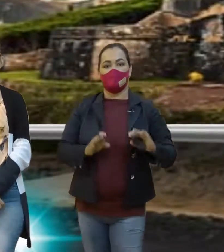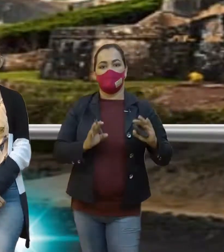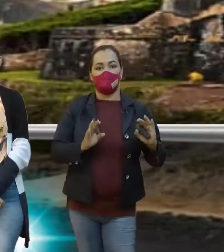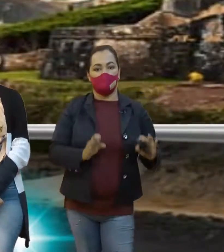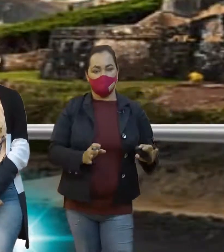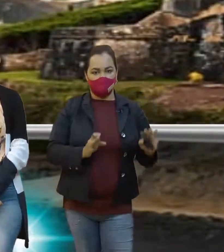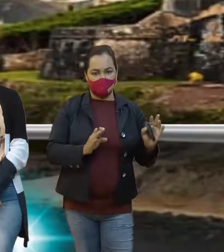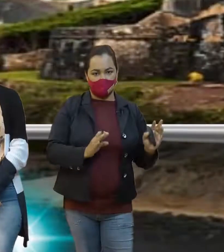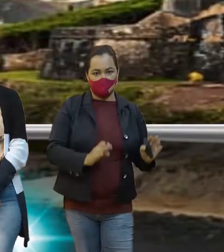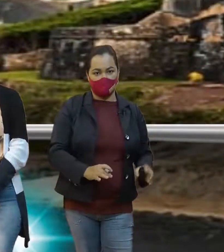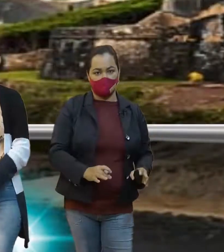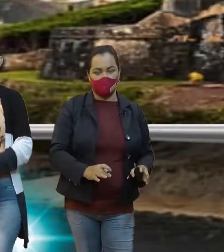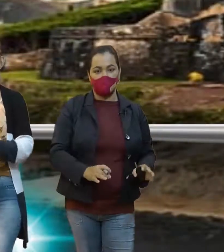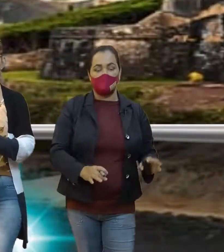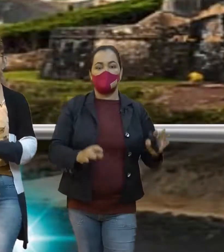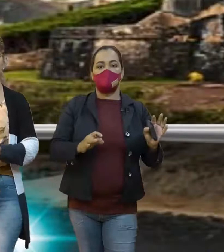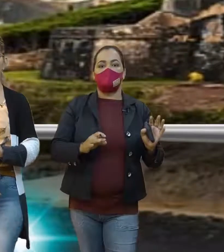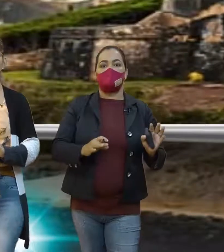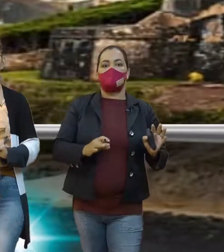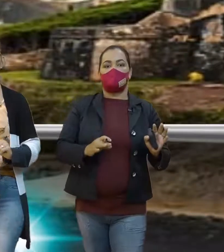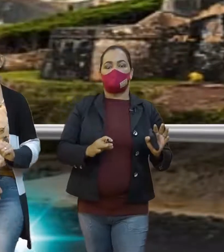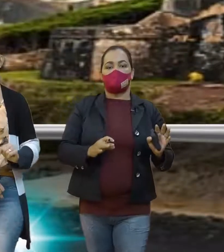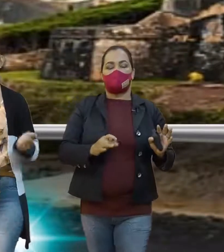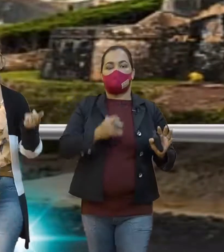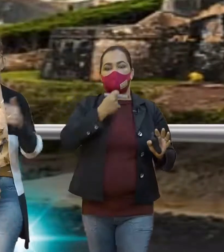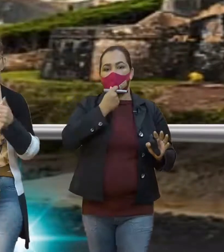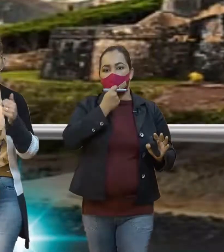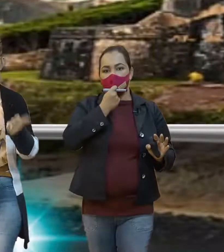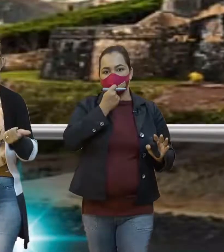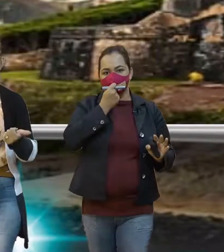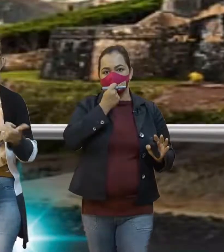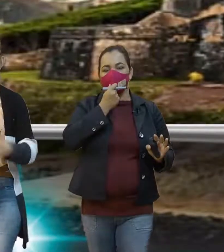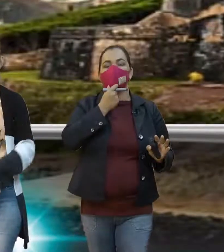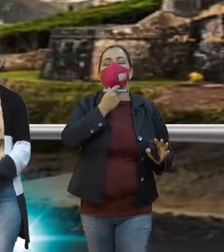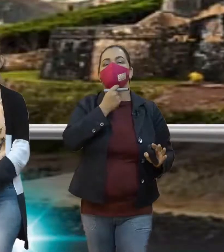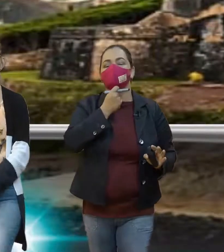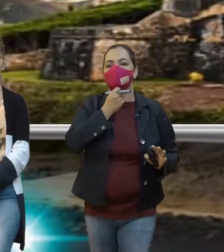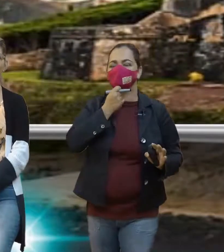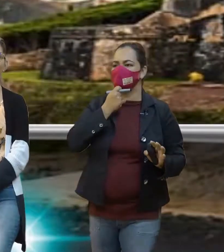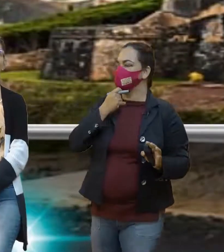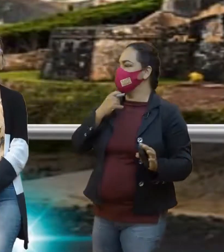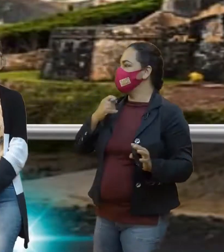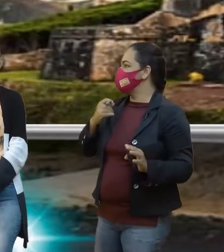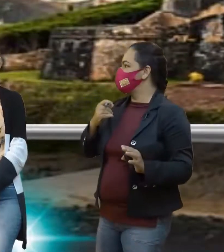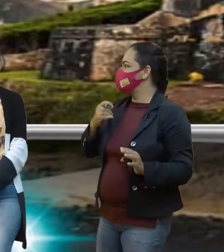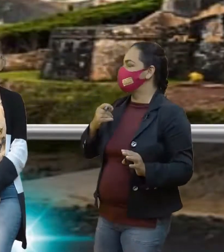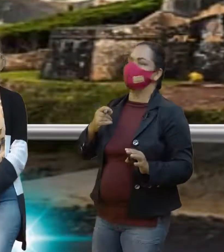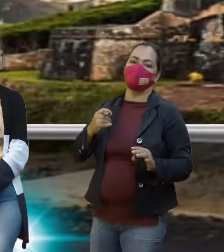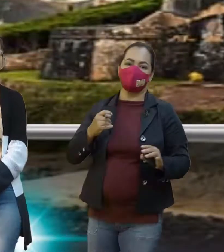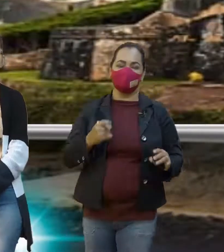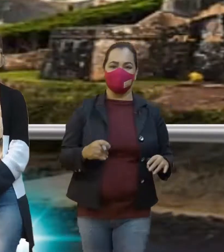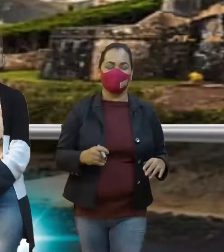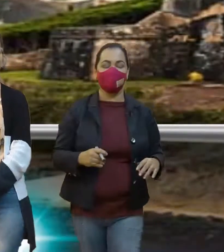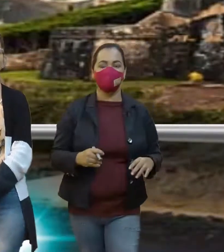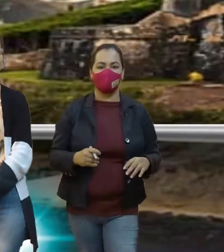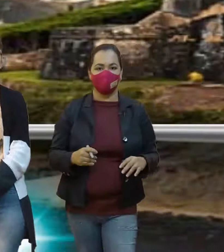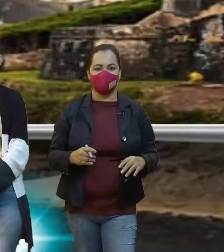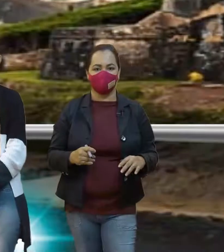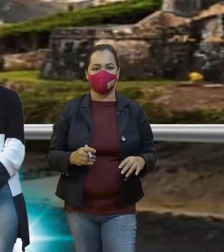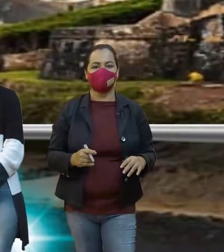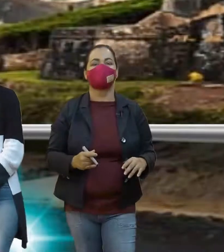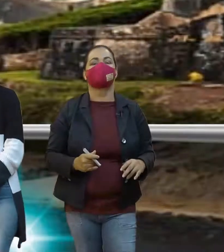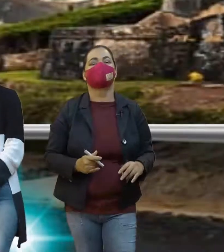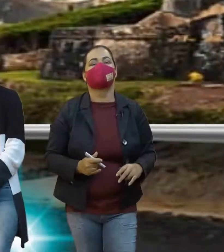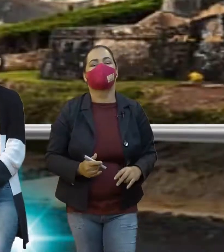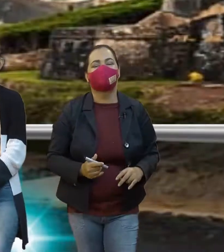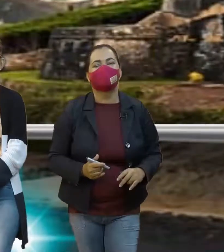estado dos Estados Unidos... Só corrigindo, professora Tainá, Porto Rico. Ah, é Porto Rico, eu falei o quê? Costa Rica. Costa Rica. Ai, perdão.